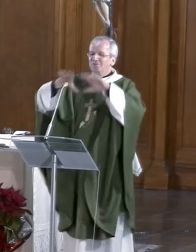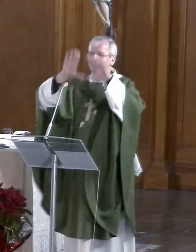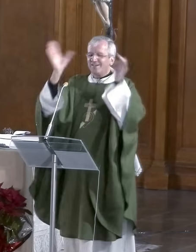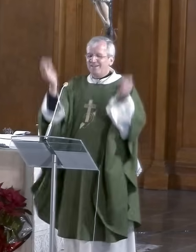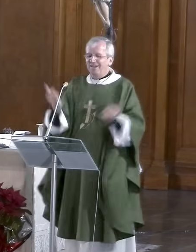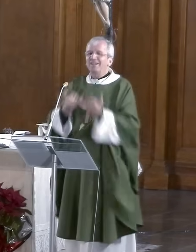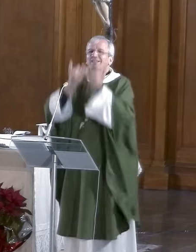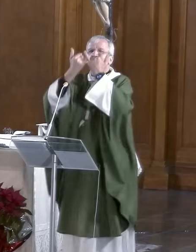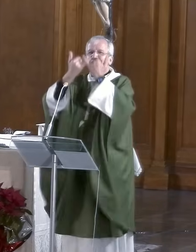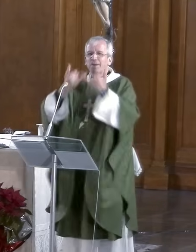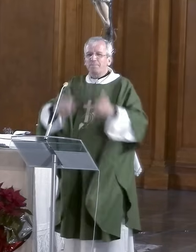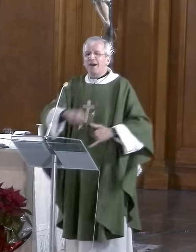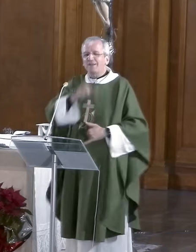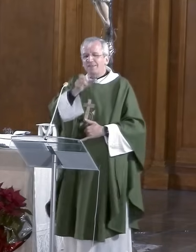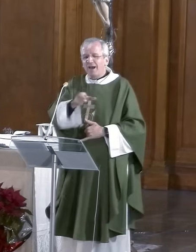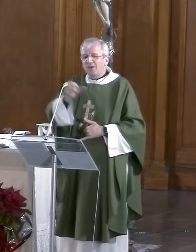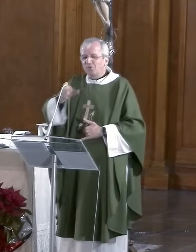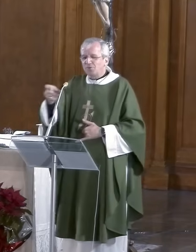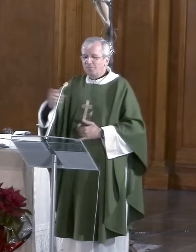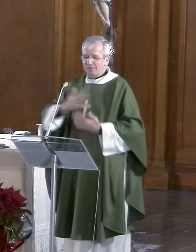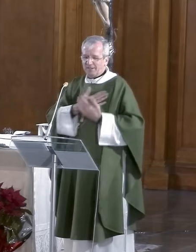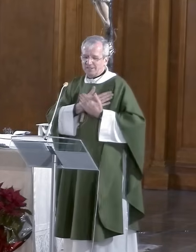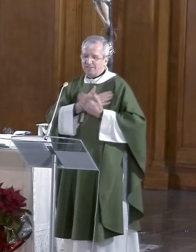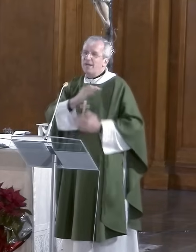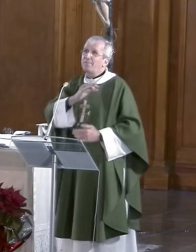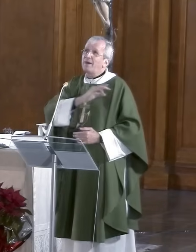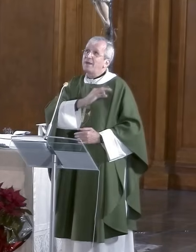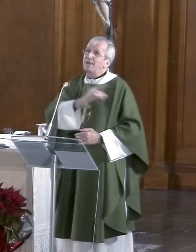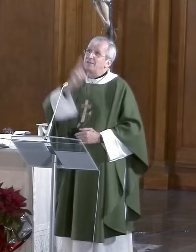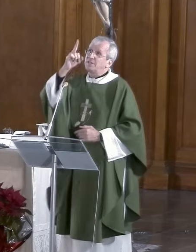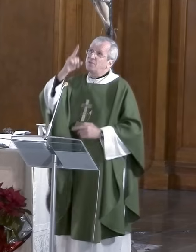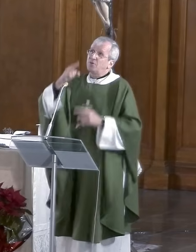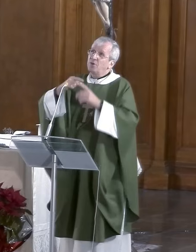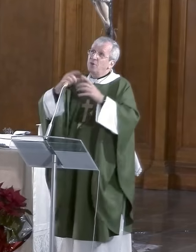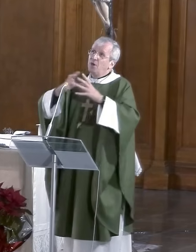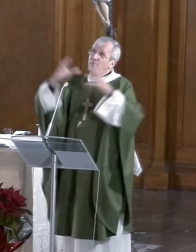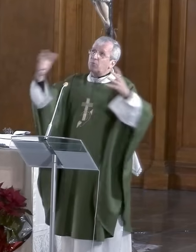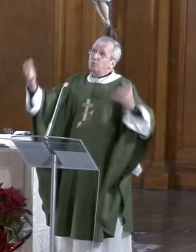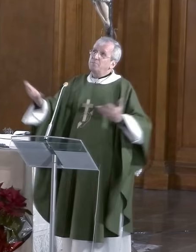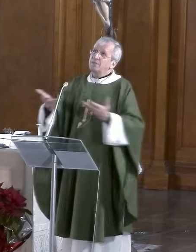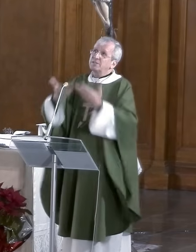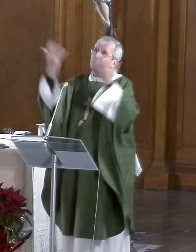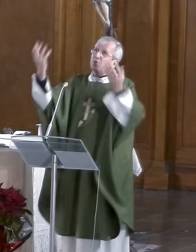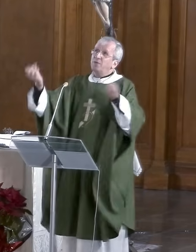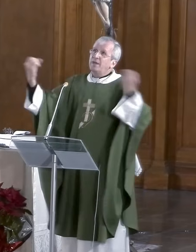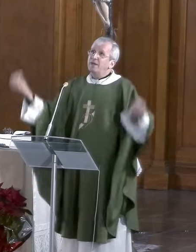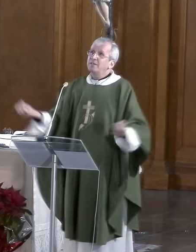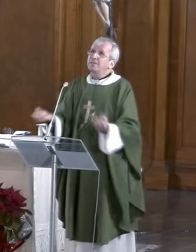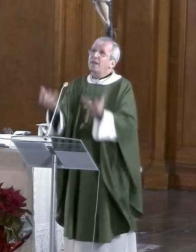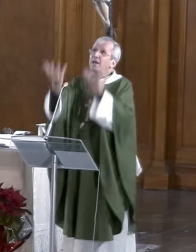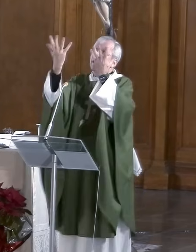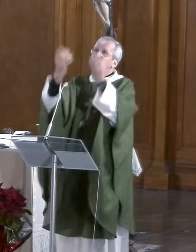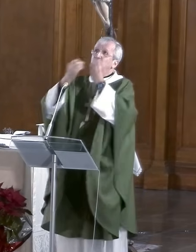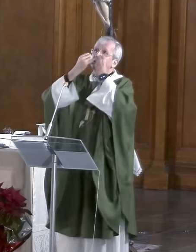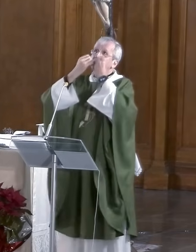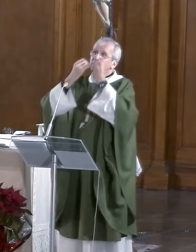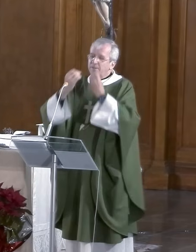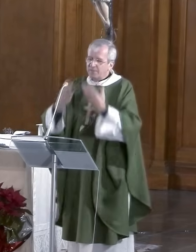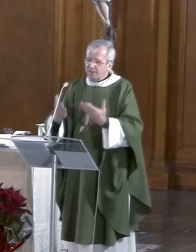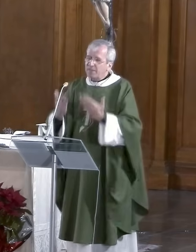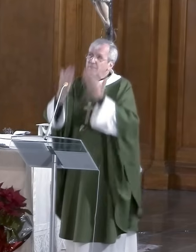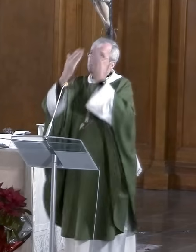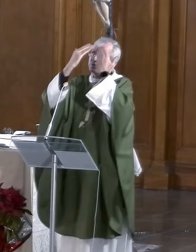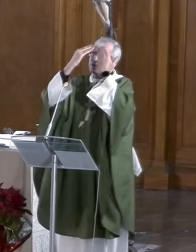cielo y en la tierra paz a los hombres que ama el Señor. Por tu inmensa gloria te alabamos,